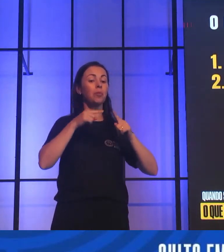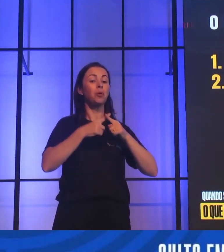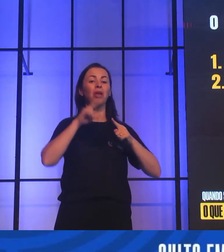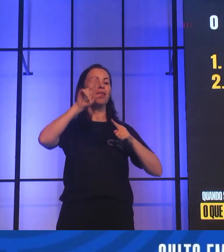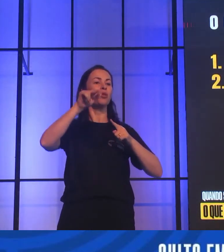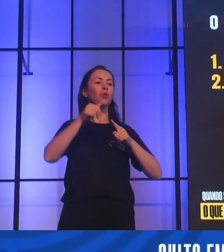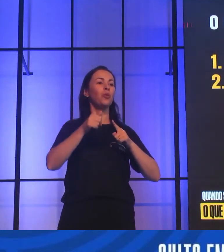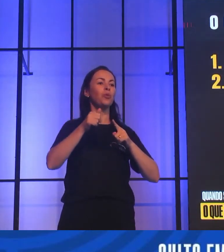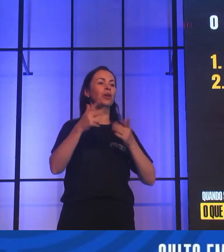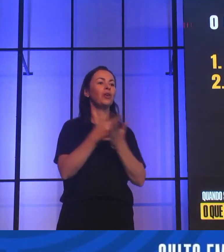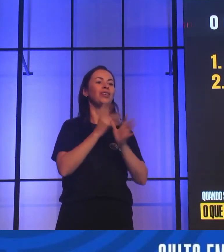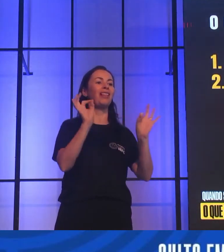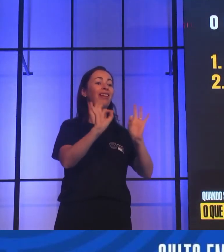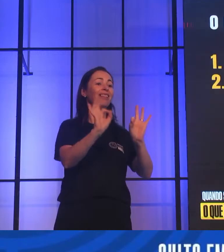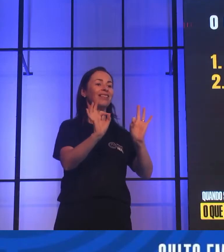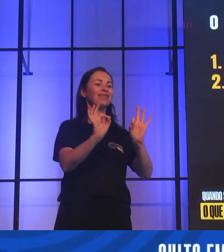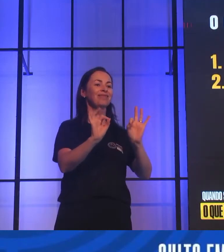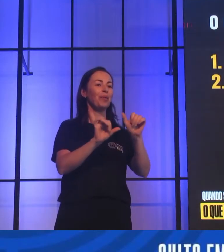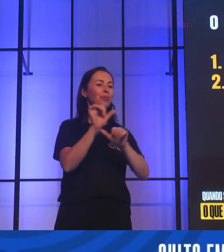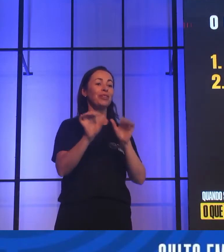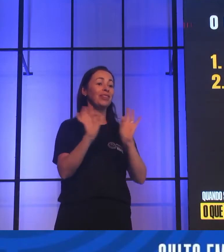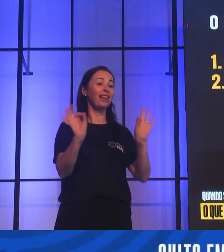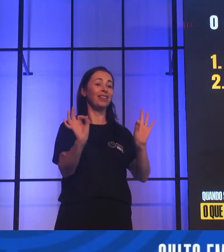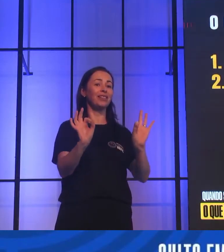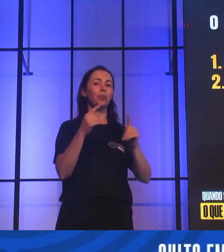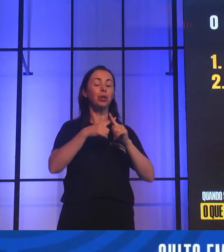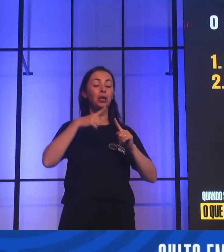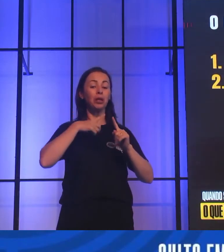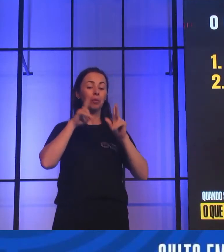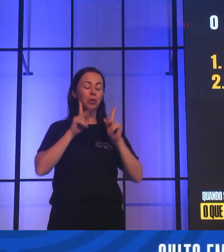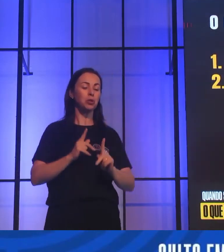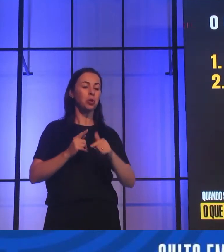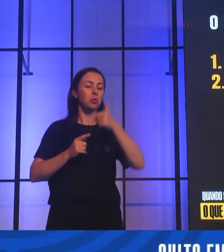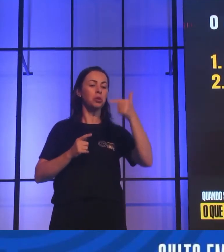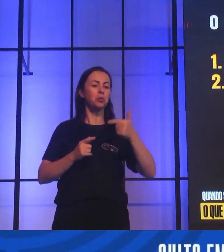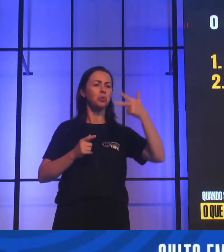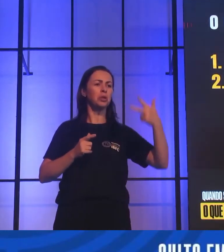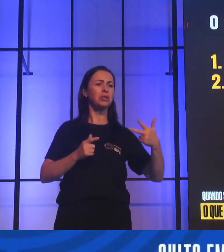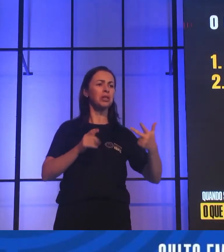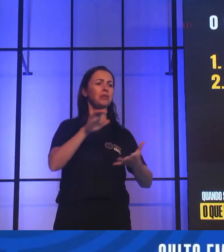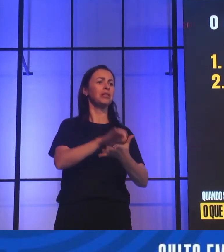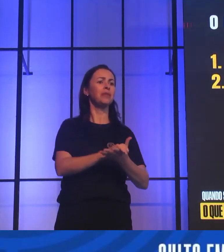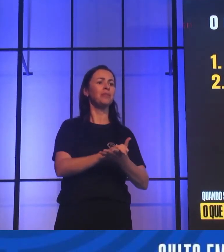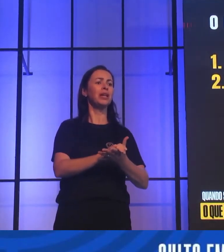Nunca vai mudar. Tem gente que já está no 2º, no 3º, no 4º casamento e a culpa